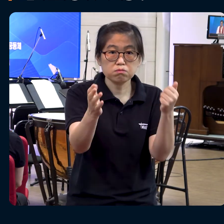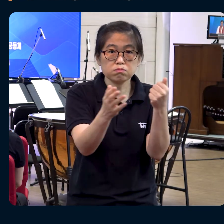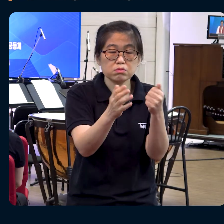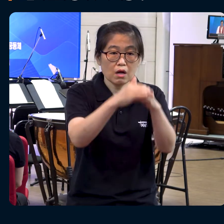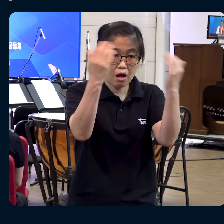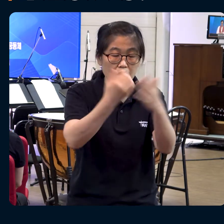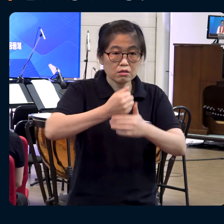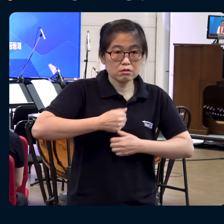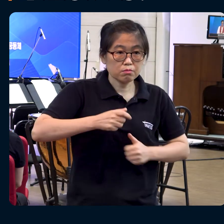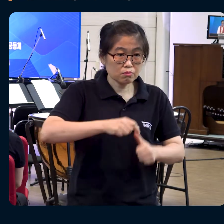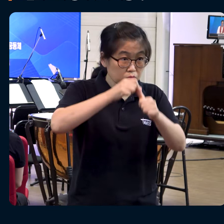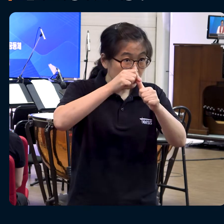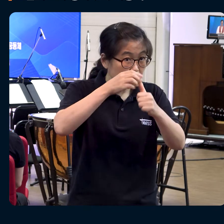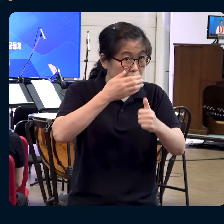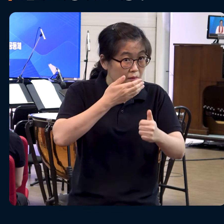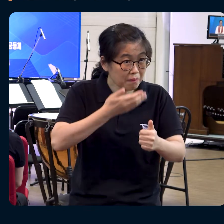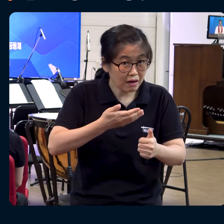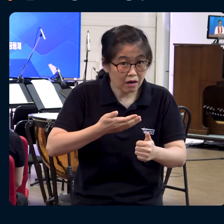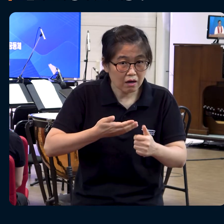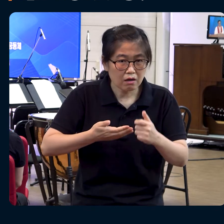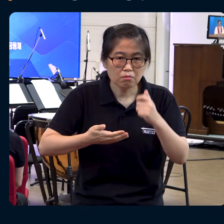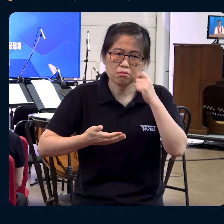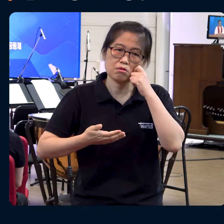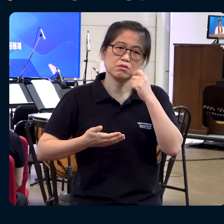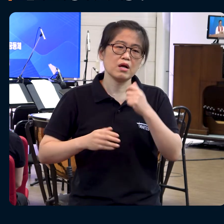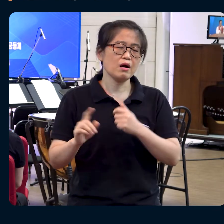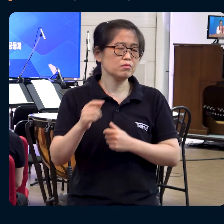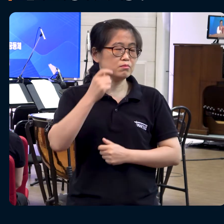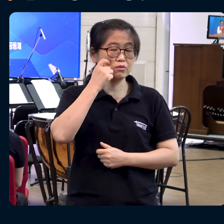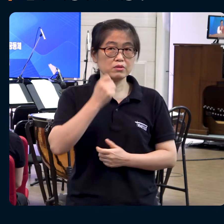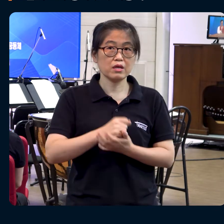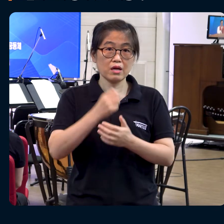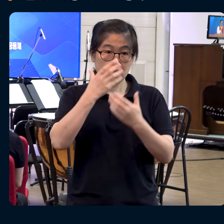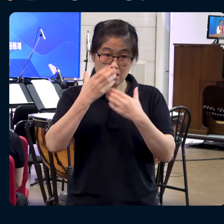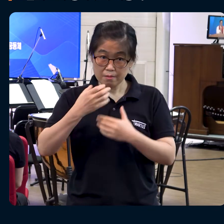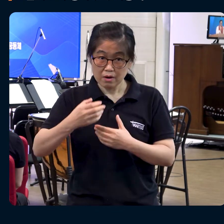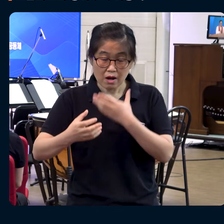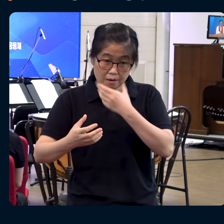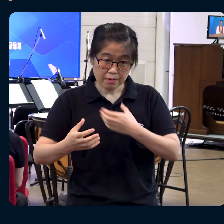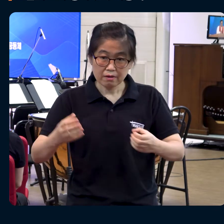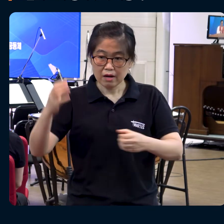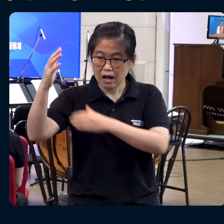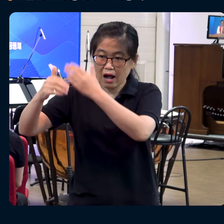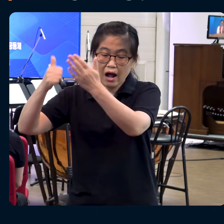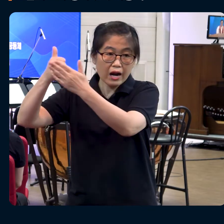없는 거예요. 왜? 못 지키니까. 그러나 정말 놀랍게도